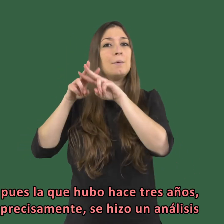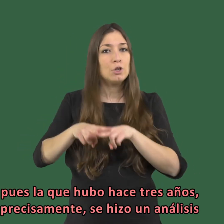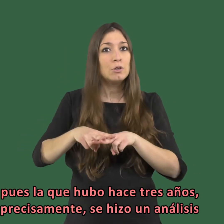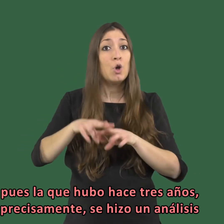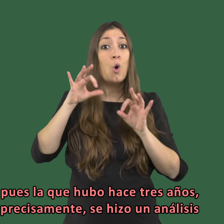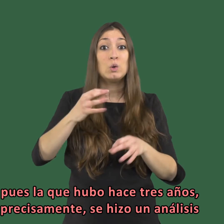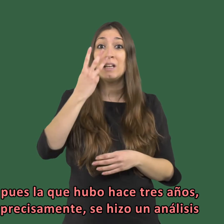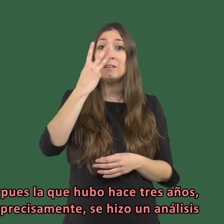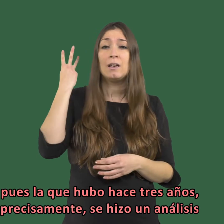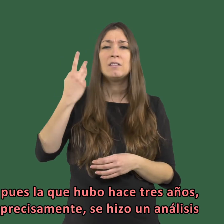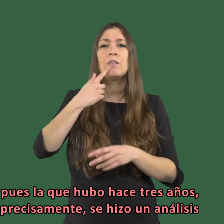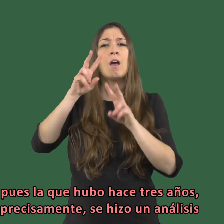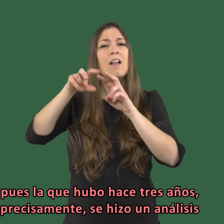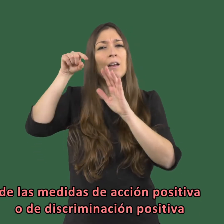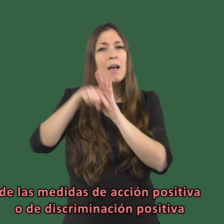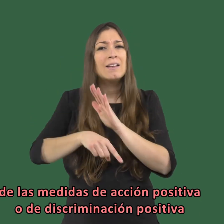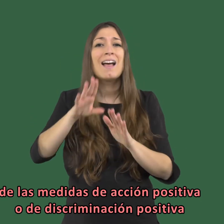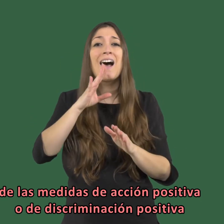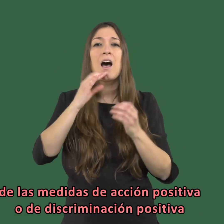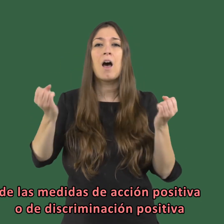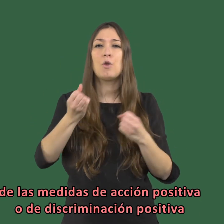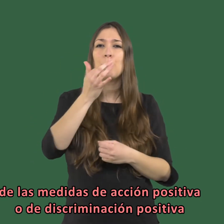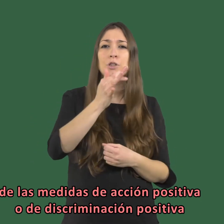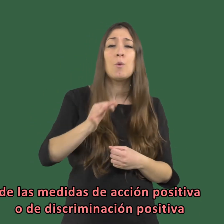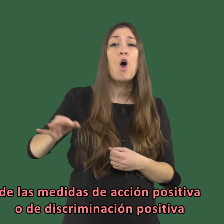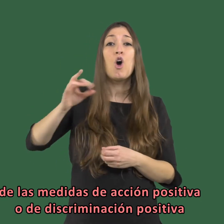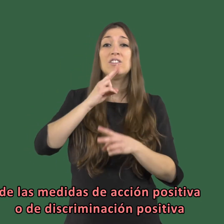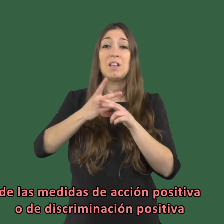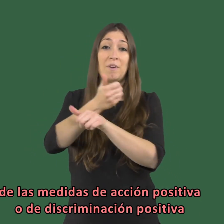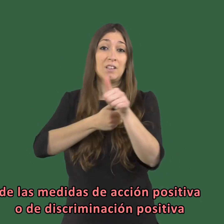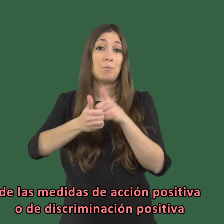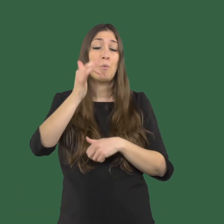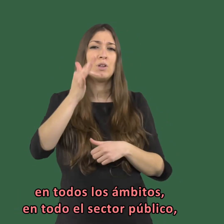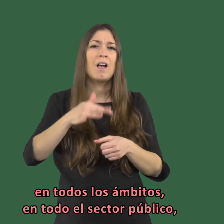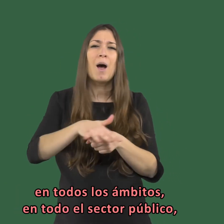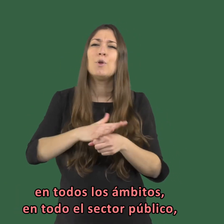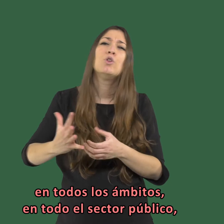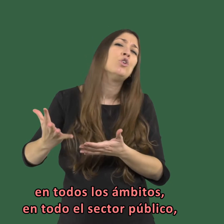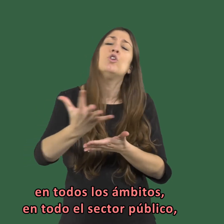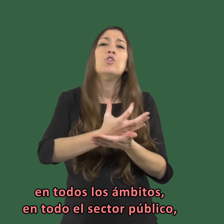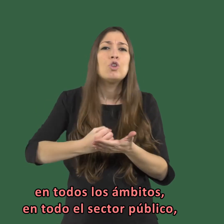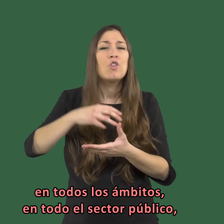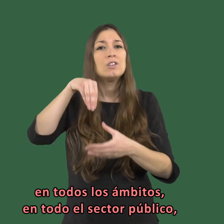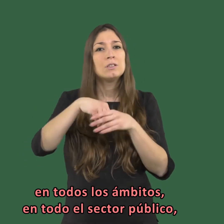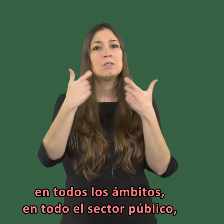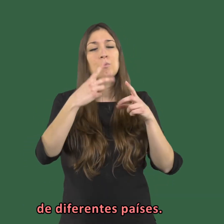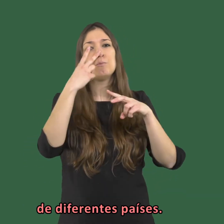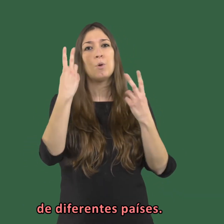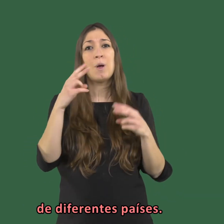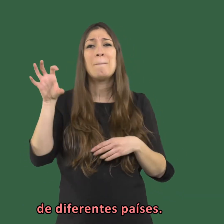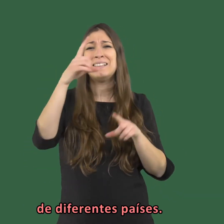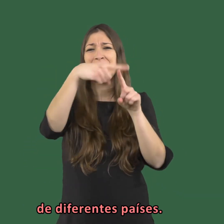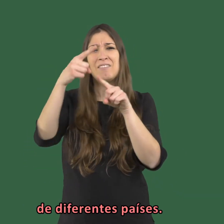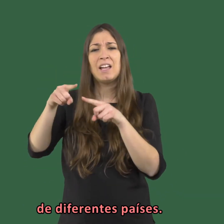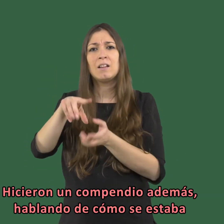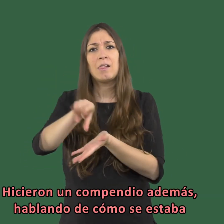años, precisamente se hizo un análisis de las medidas de acción positiva o de discriminación positiva en todos los ámbitos, en todo el sector público de